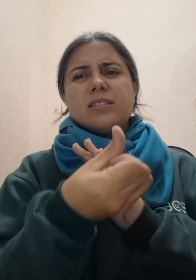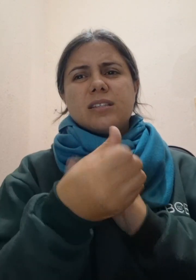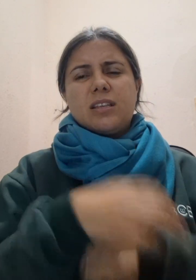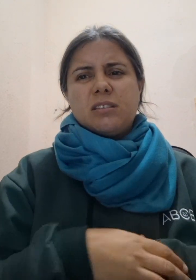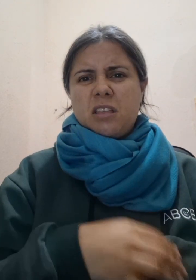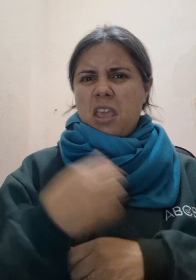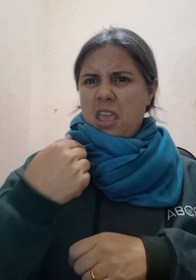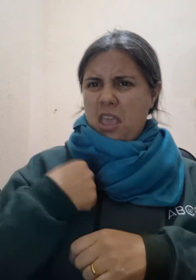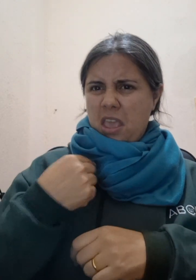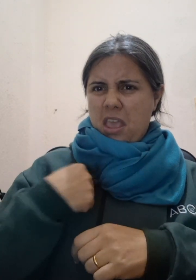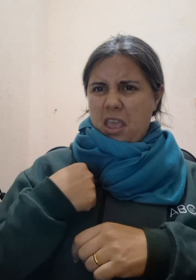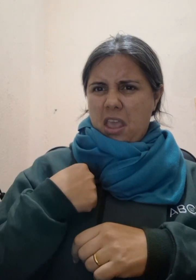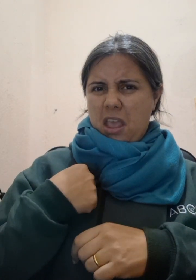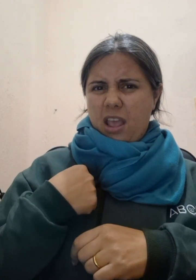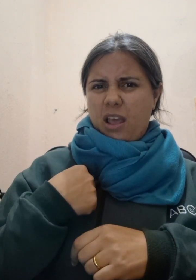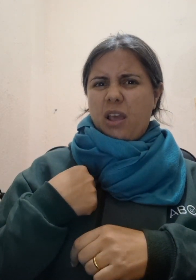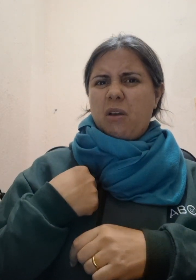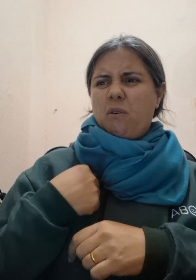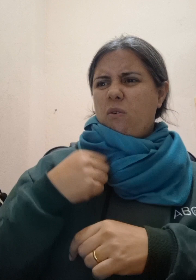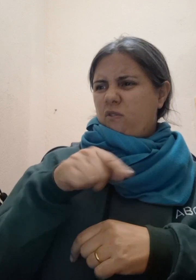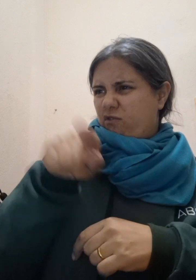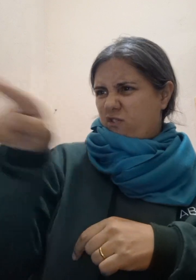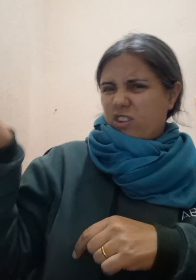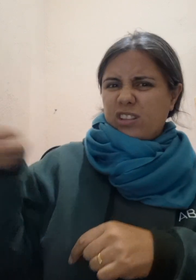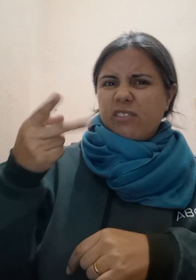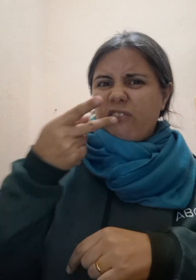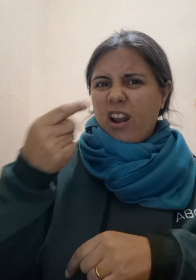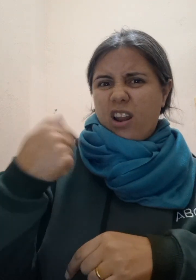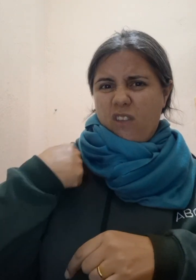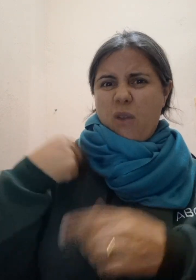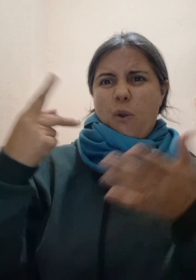capítulo 27, versículos 5 e 6,